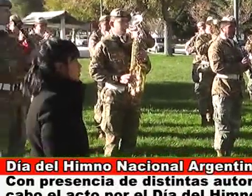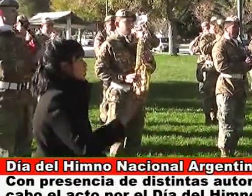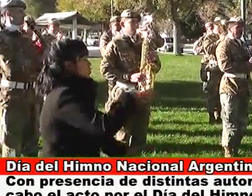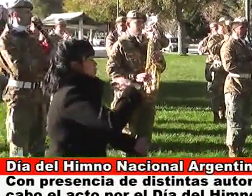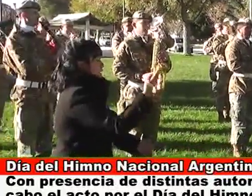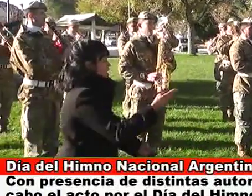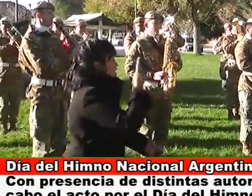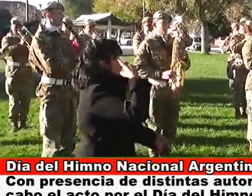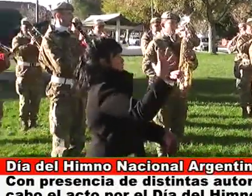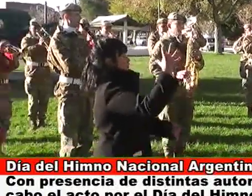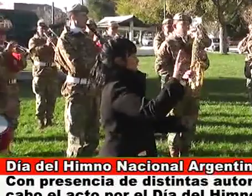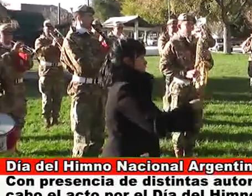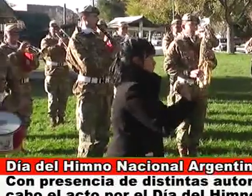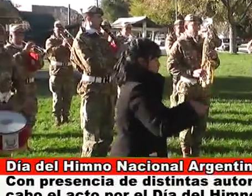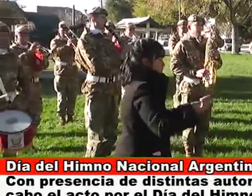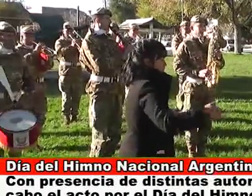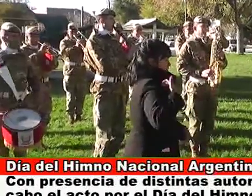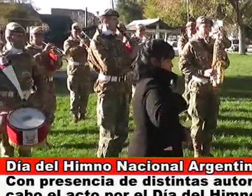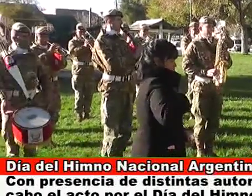Nuevamente se anuncia el bando patriótico.